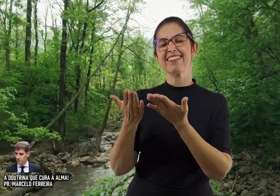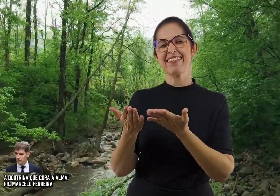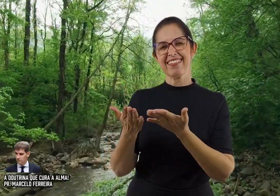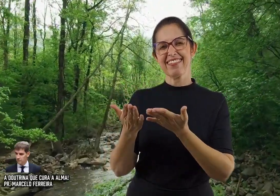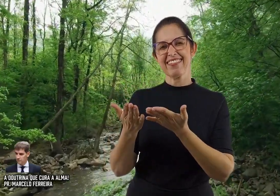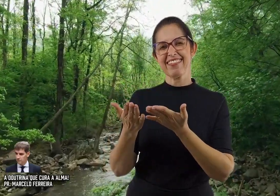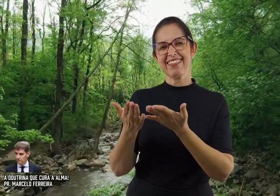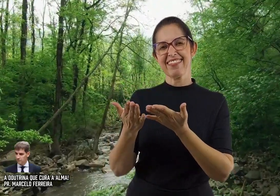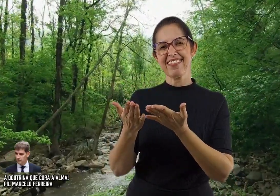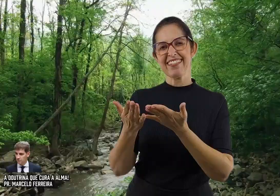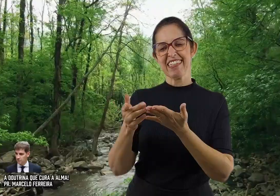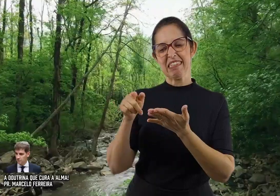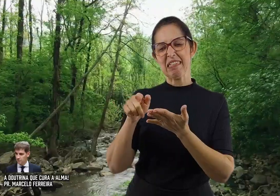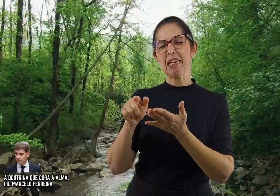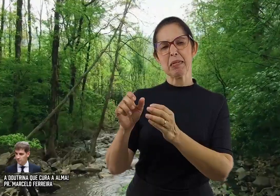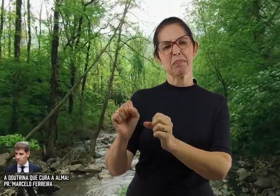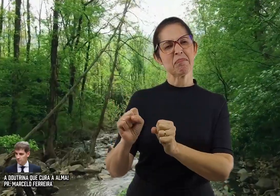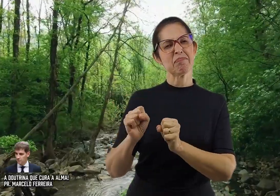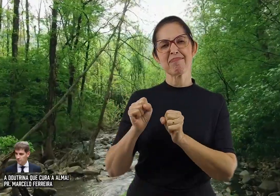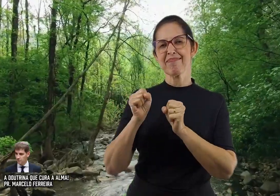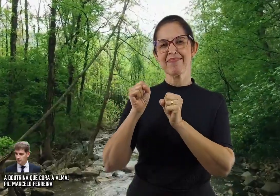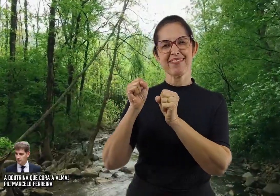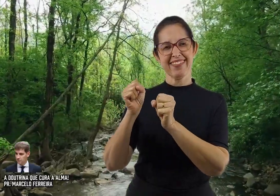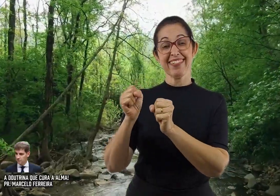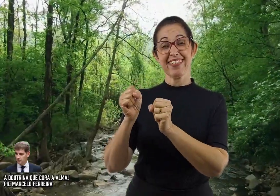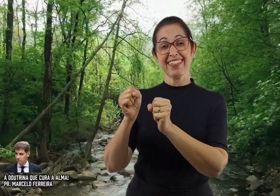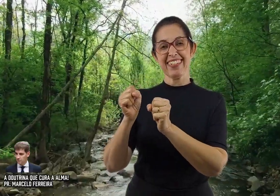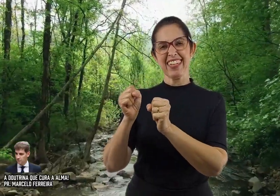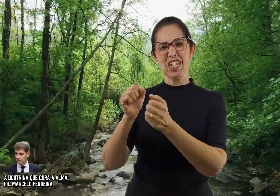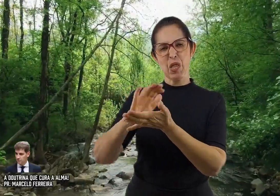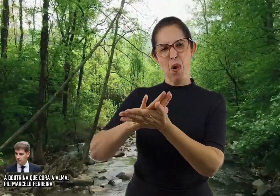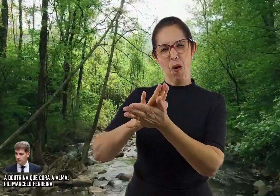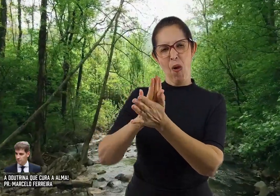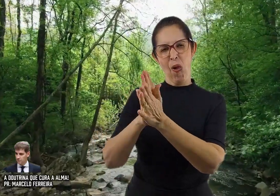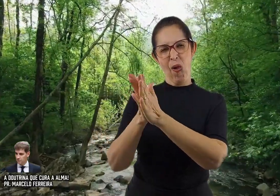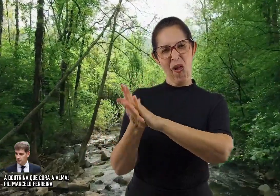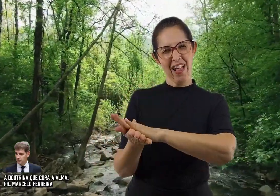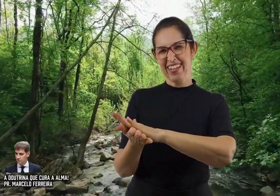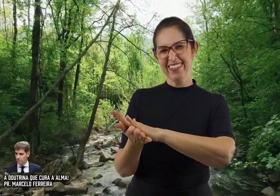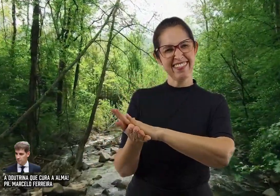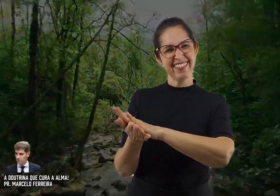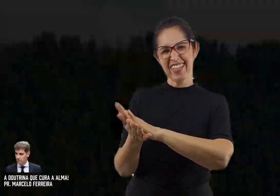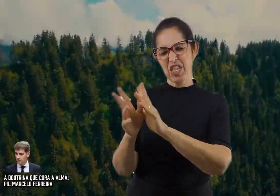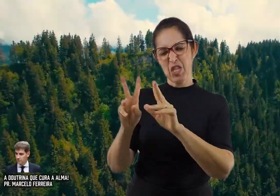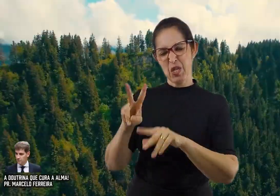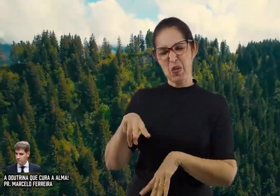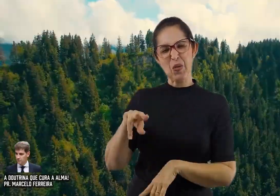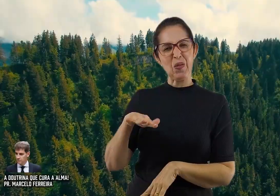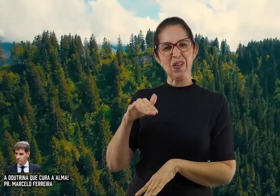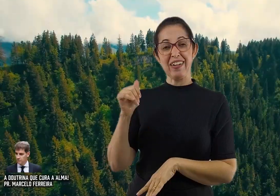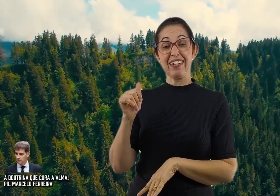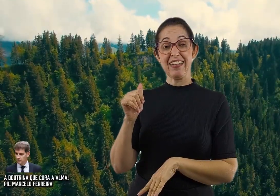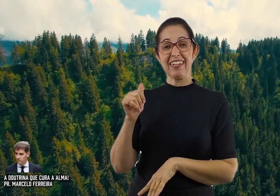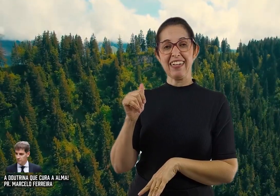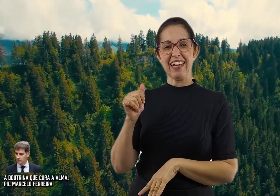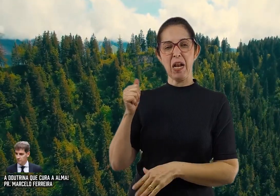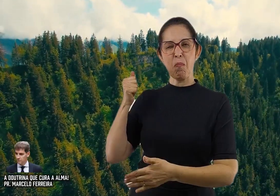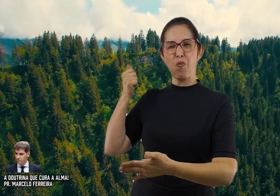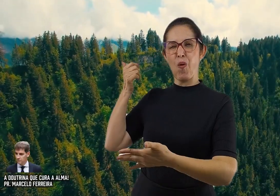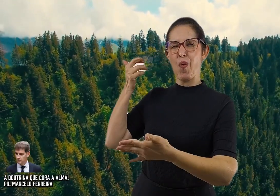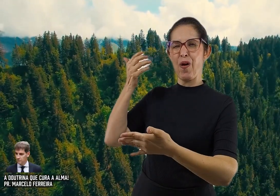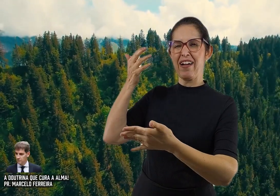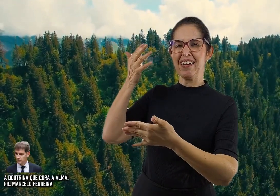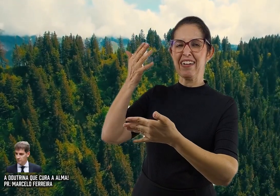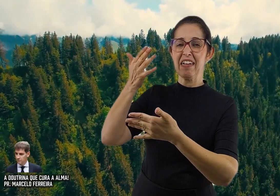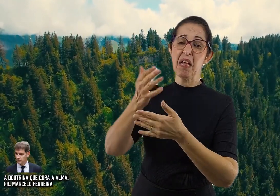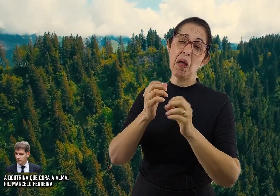A sã doutrina, ela é forte. Ninguém derruba. Ninguém. Ela atravessa os